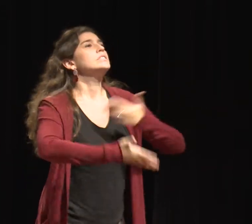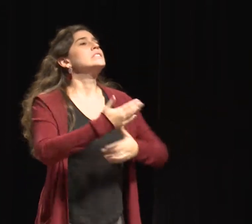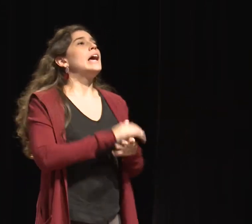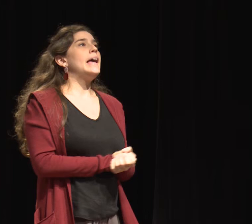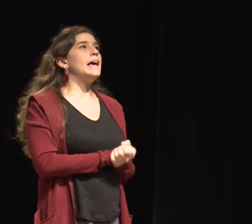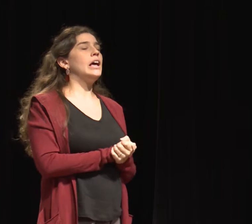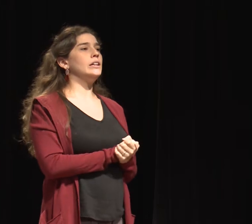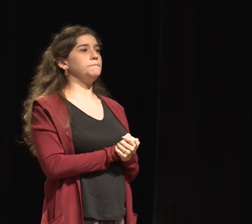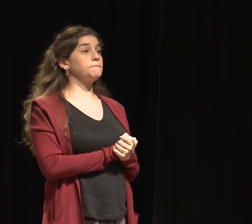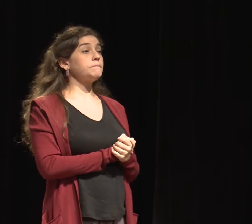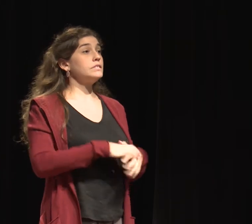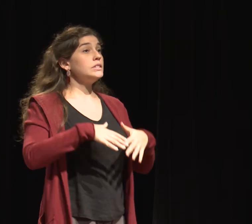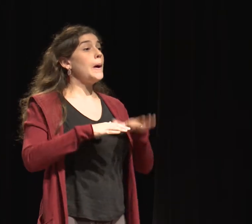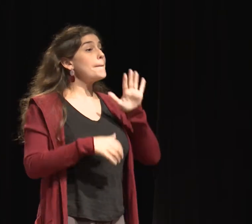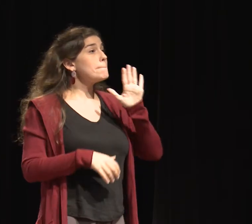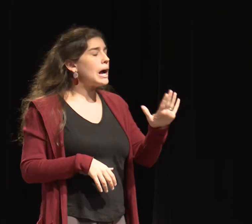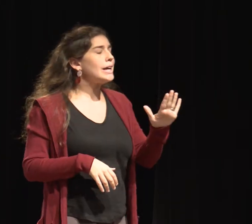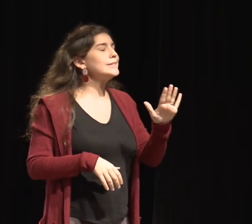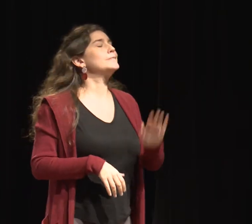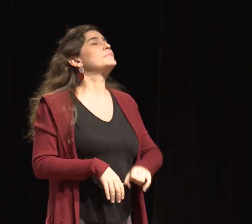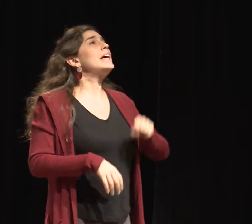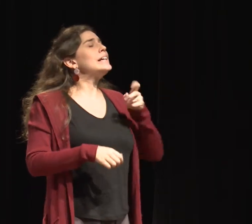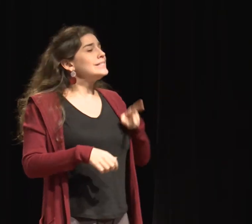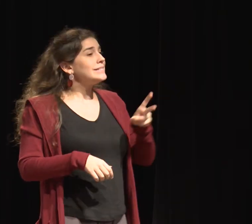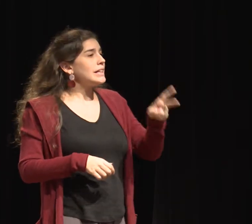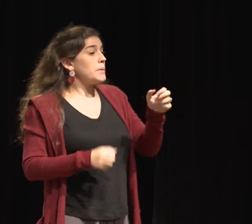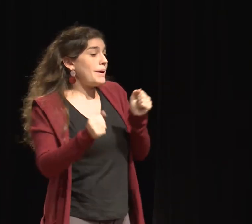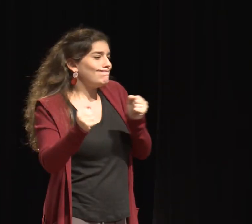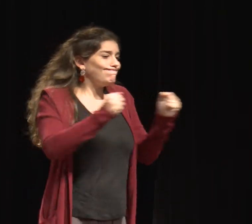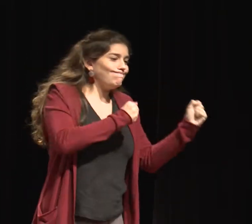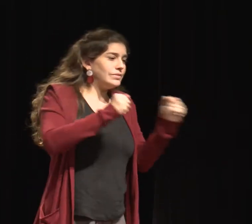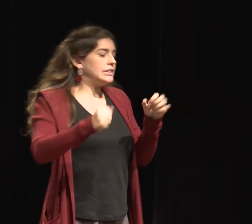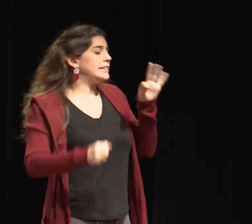me ajudava, tinha essa interação, essa troca,